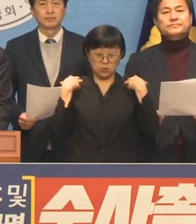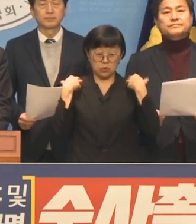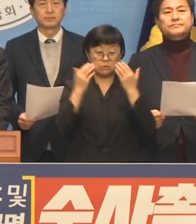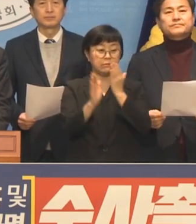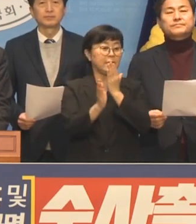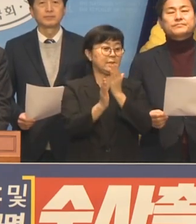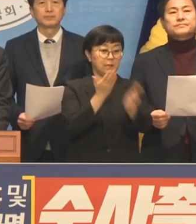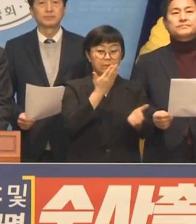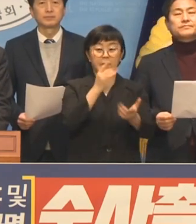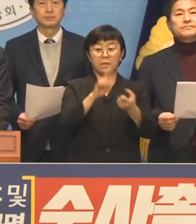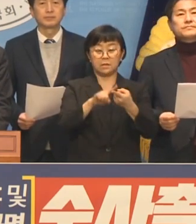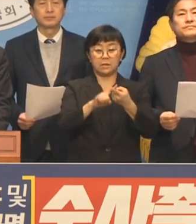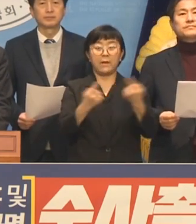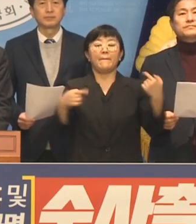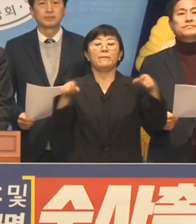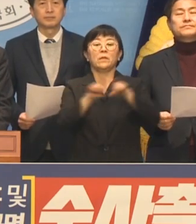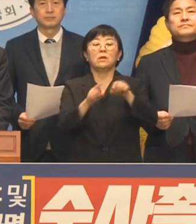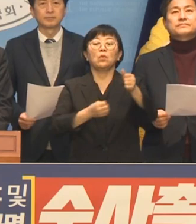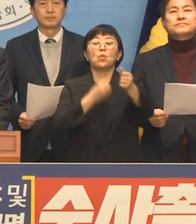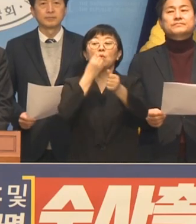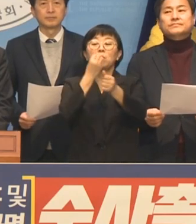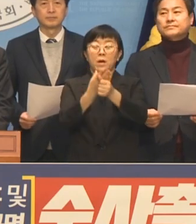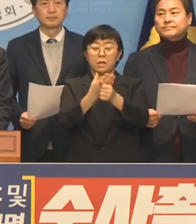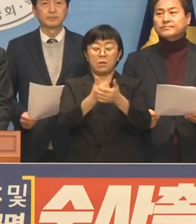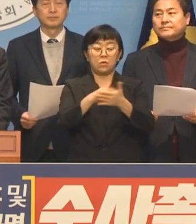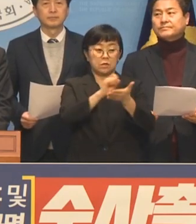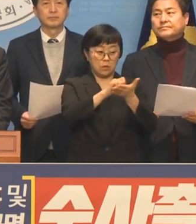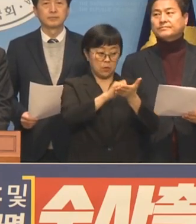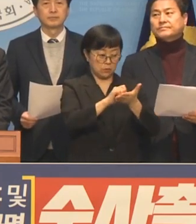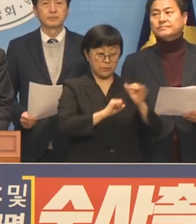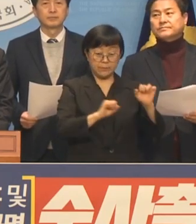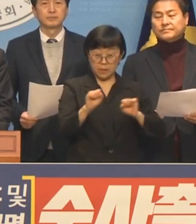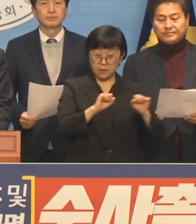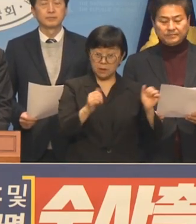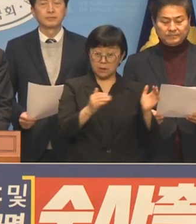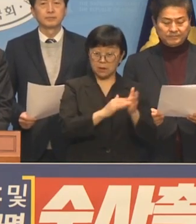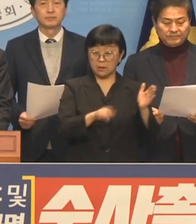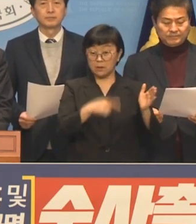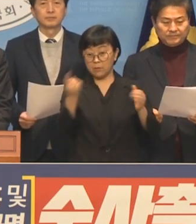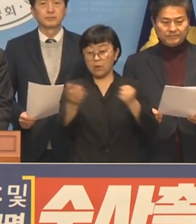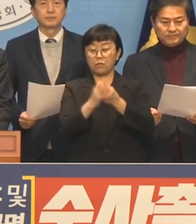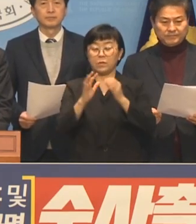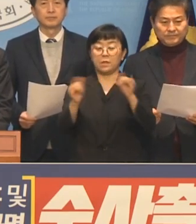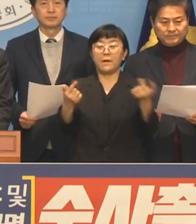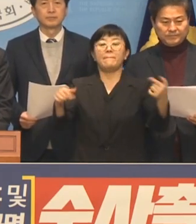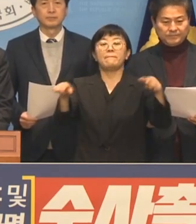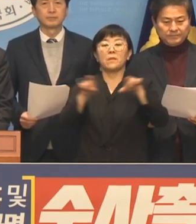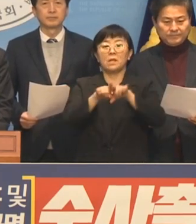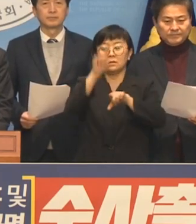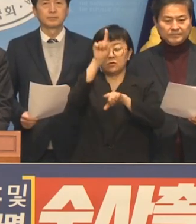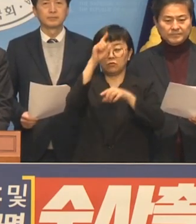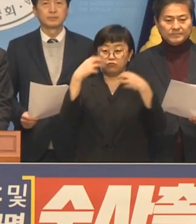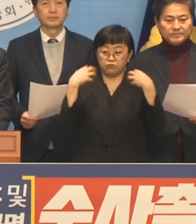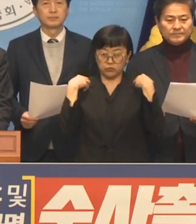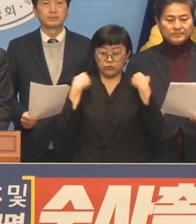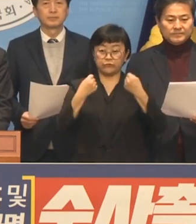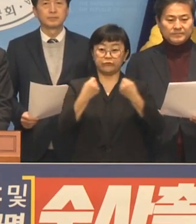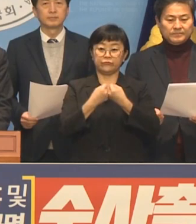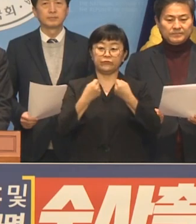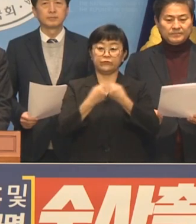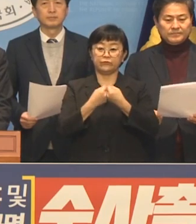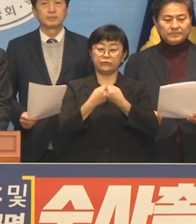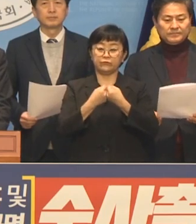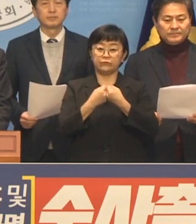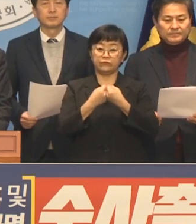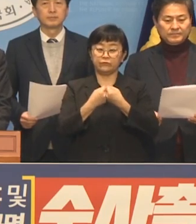부도덕함에 대해서 함께 고발하고 서명운동을 통해서 우리 국민들과 이 정권과